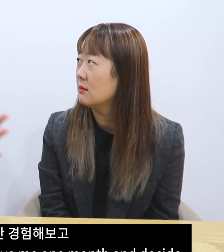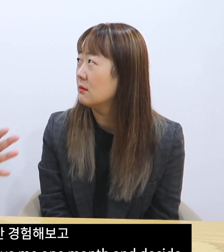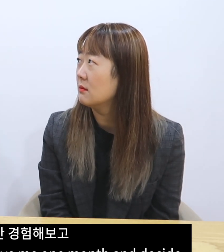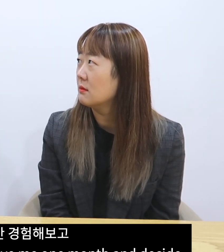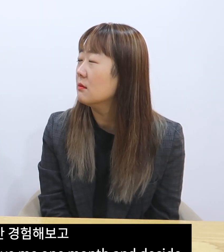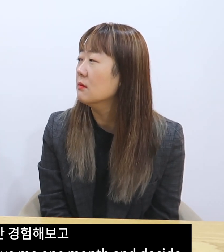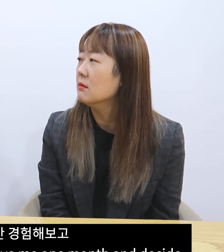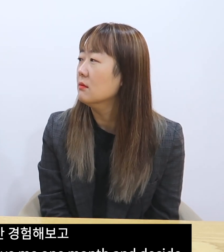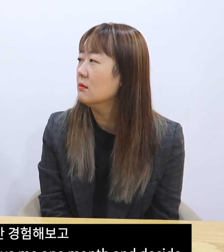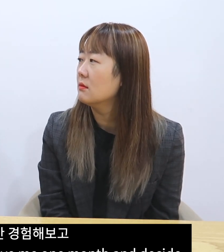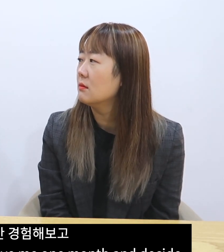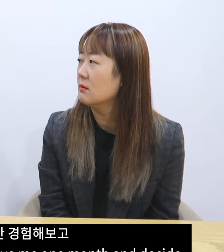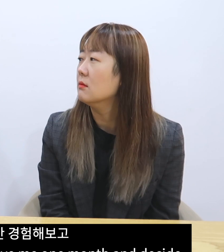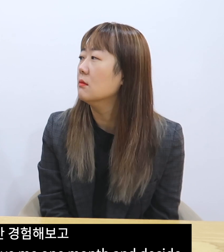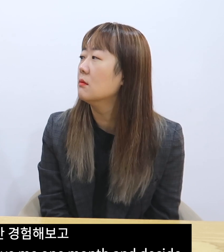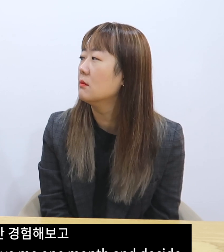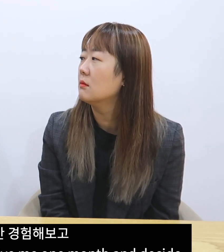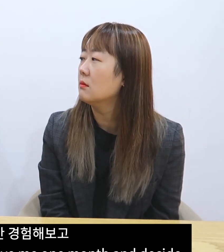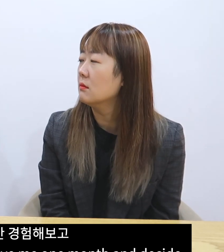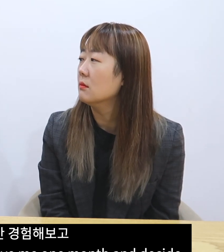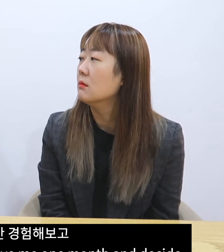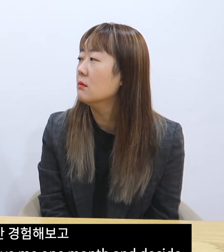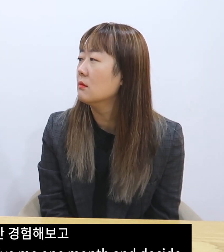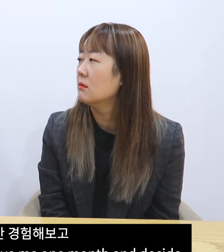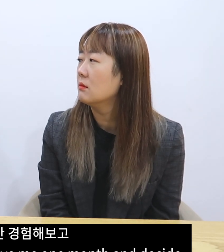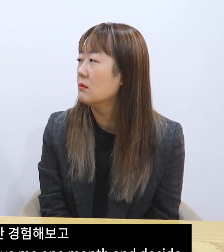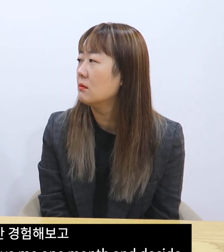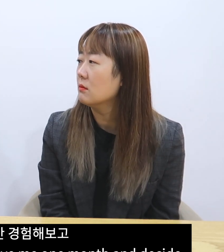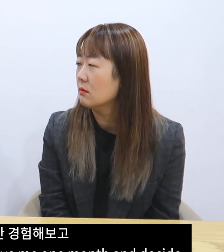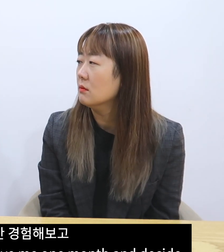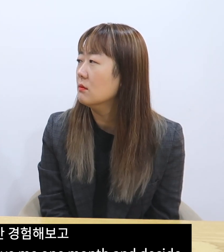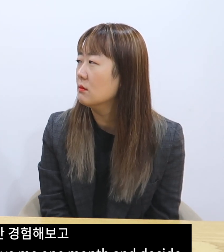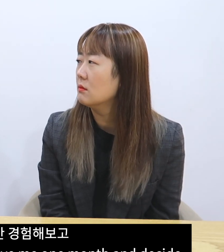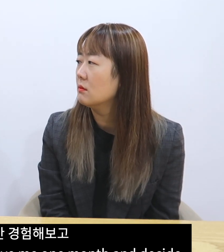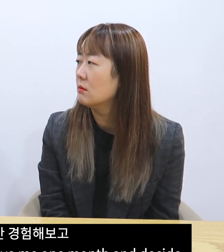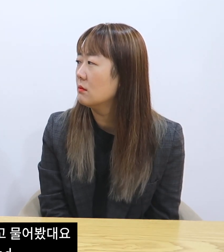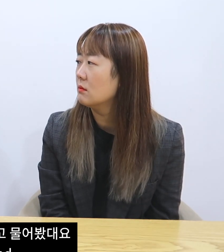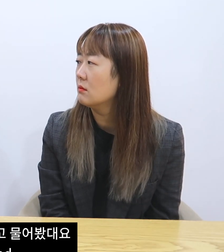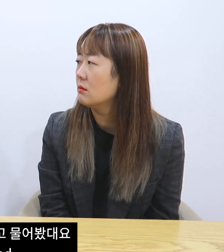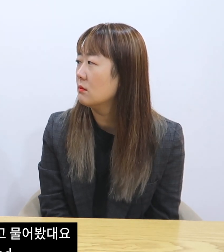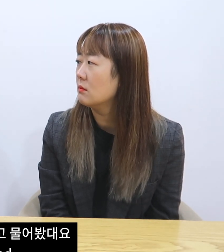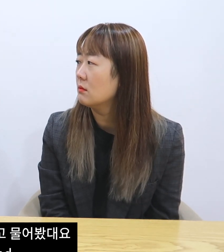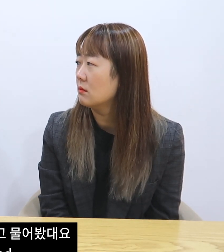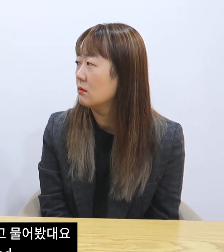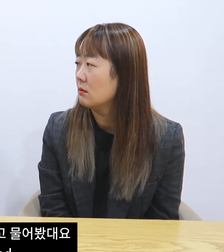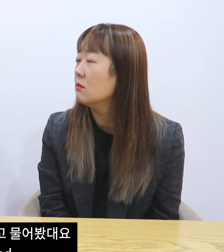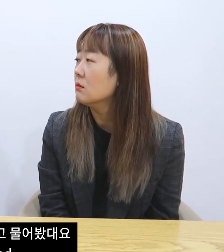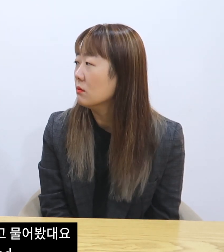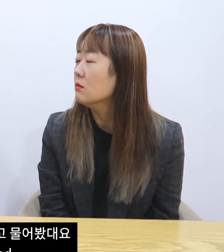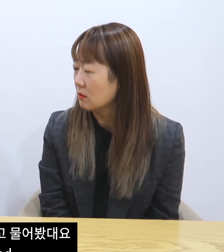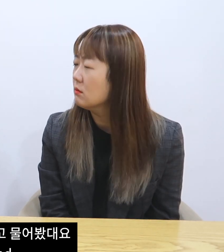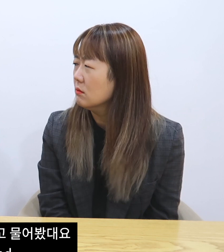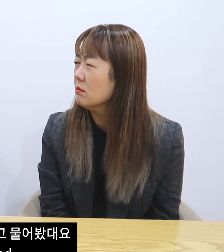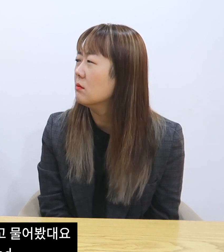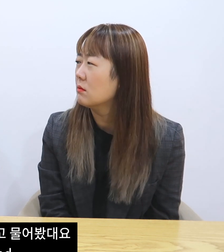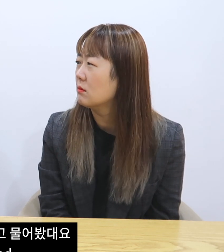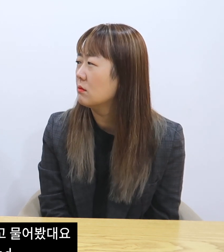직접 저와 앉아 해보고 그저 아마 안될까